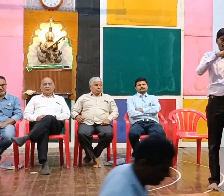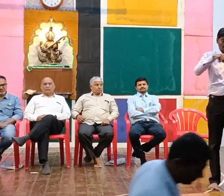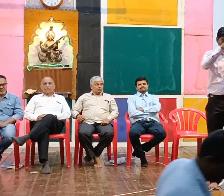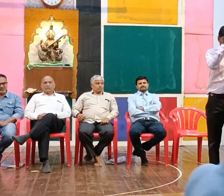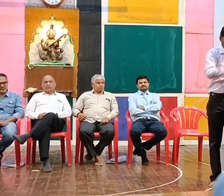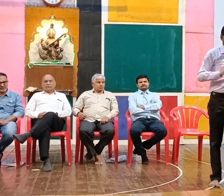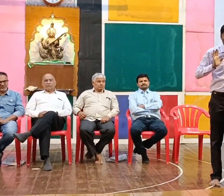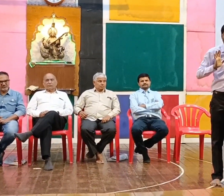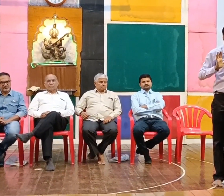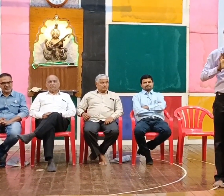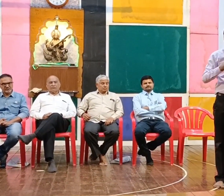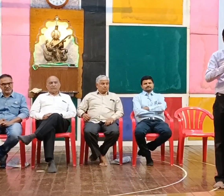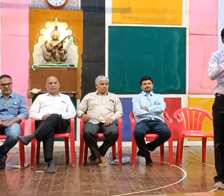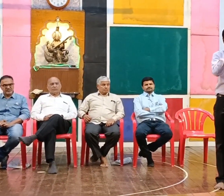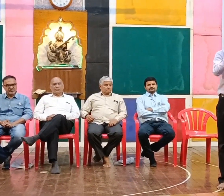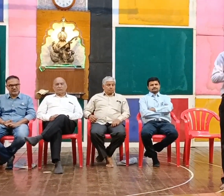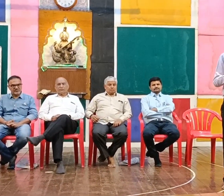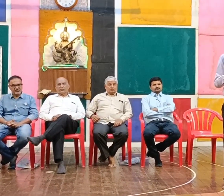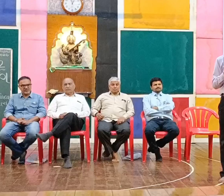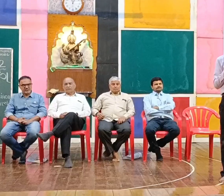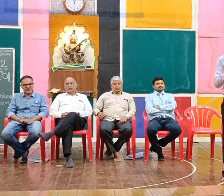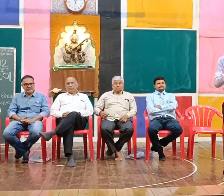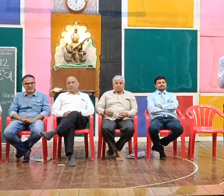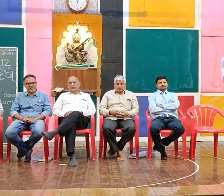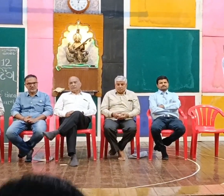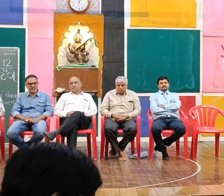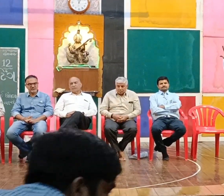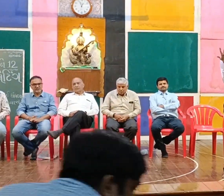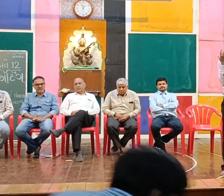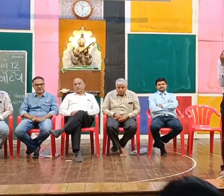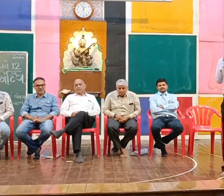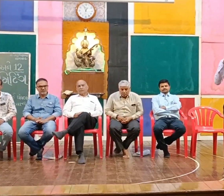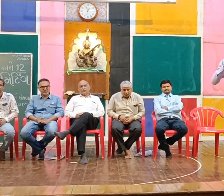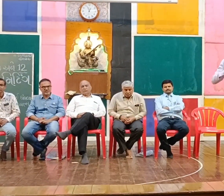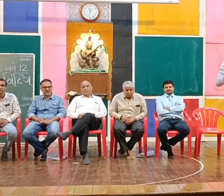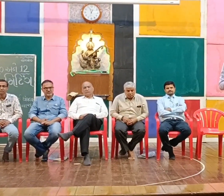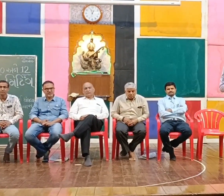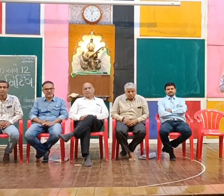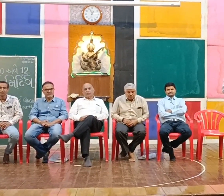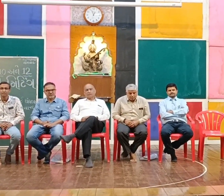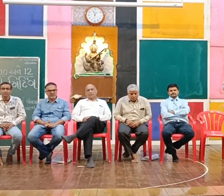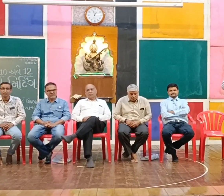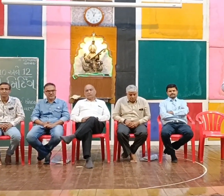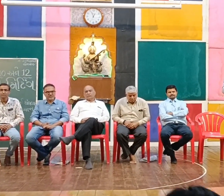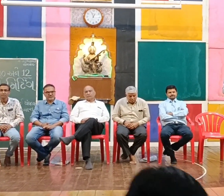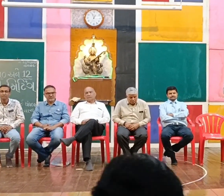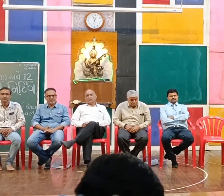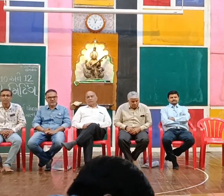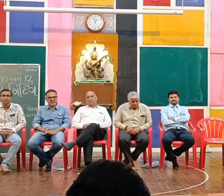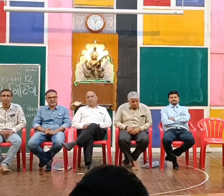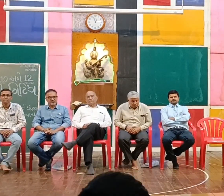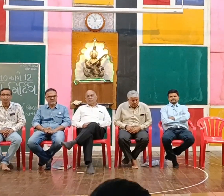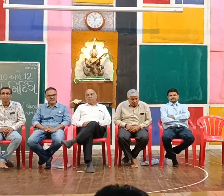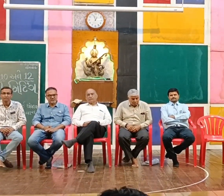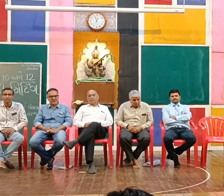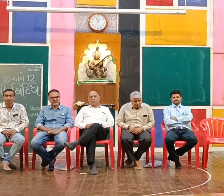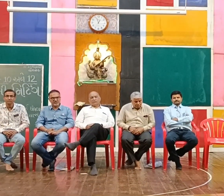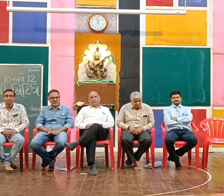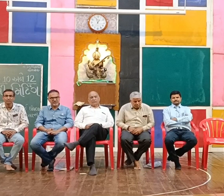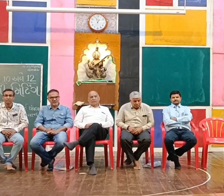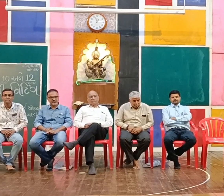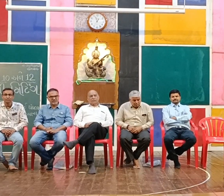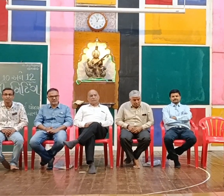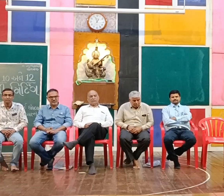દીધી થોડીક જ વાર થઈ એટલે વિદ્યાર્થીઓએ એ નોટ લીધી બધા જ ક્લાસમાં પૂછી આવ્યા શિક્ષકોને પૂછી